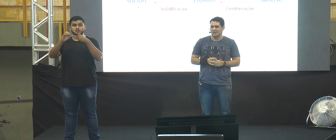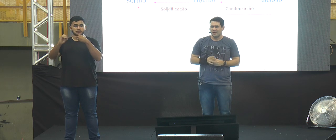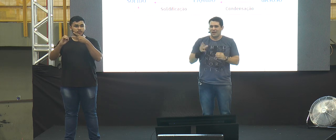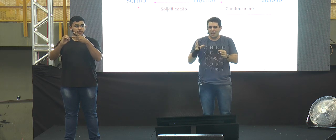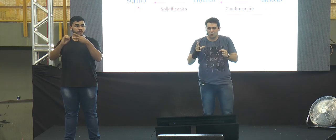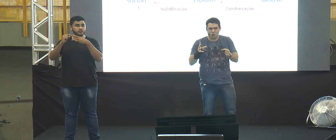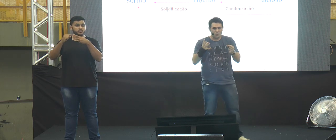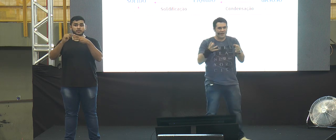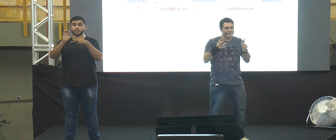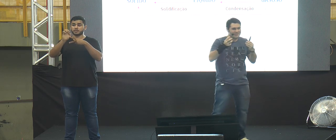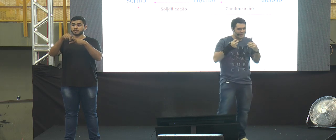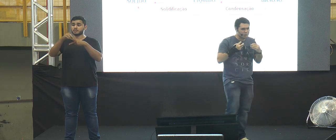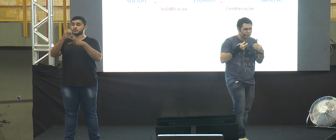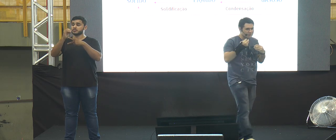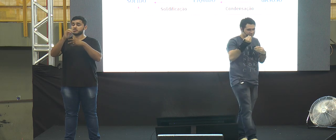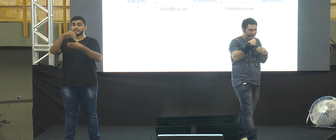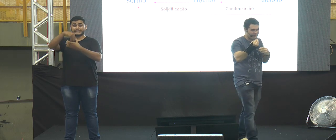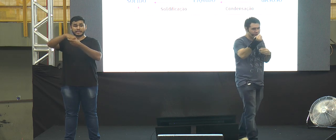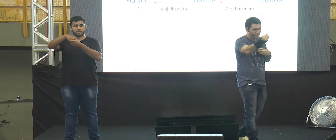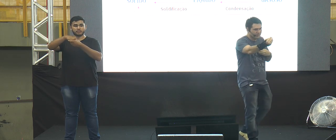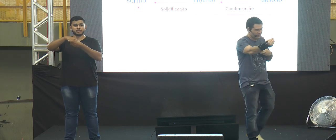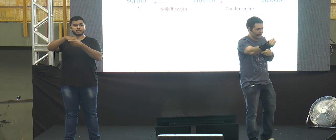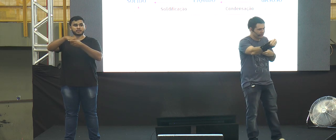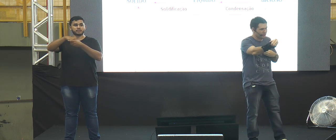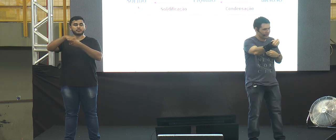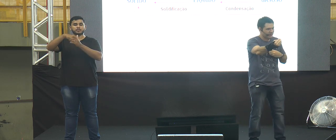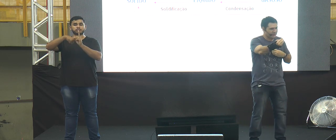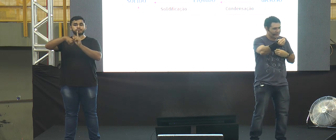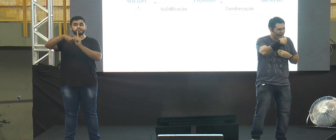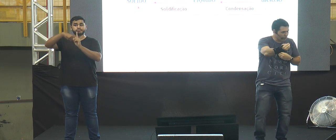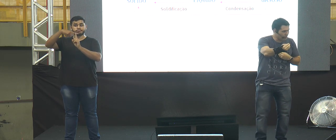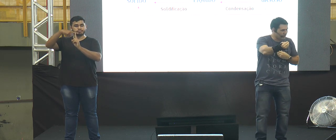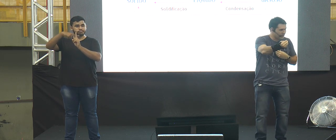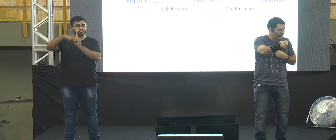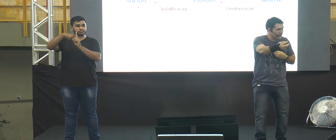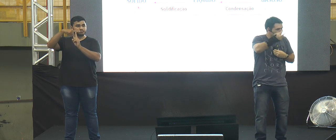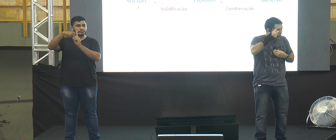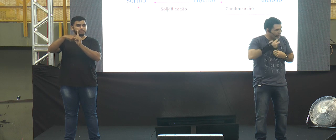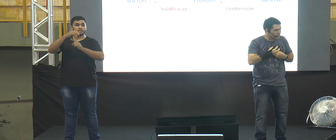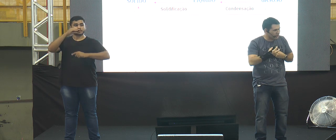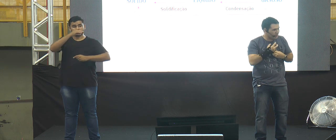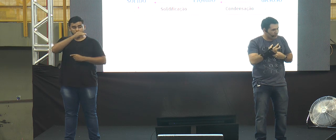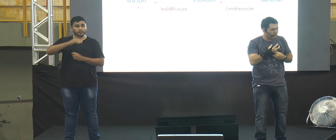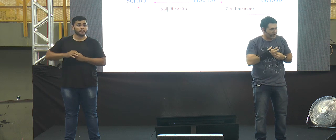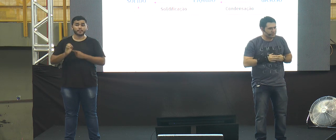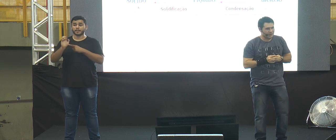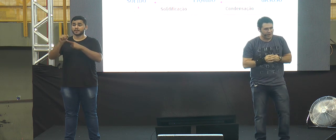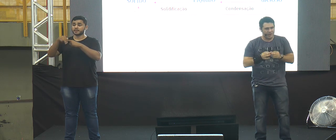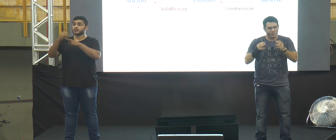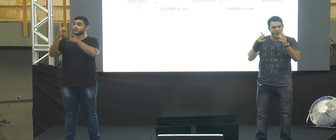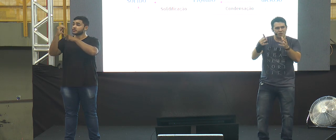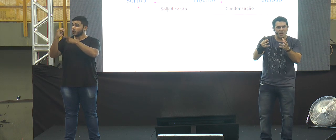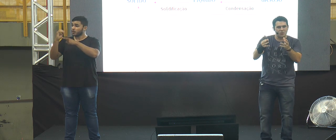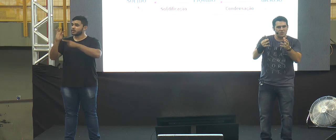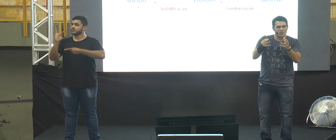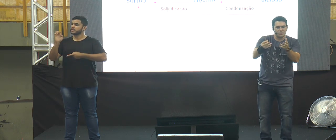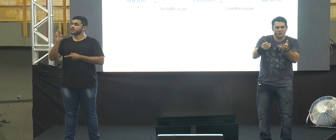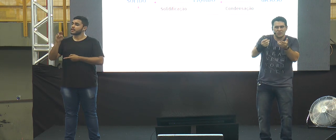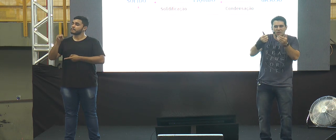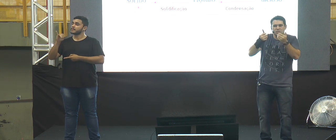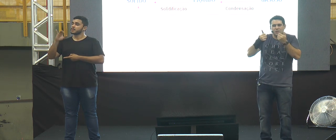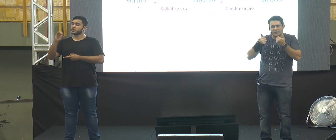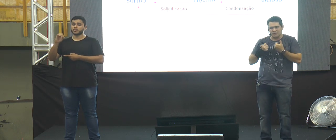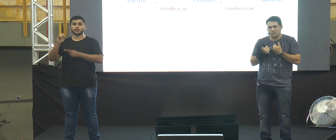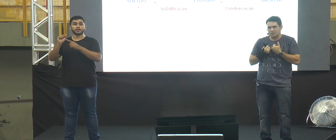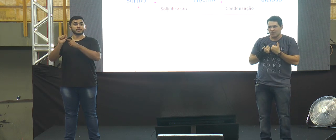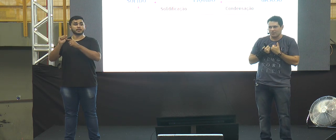sabe. Endo quer dizer dentro. Térmico, temperatura, calor. Então, o endotérmico, ele faz o quê? Ele pega o calor